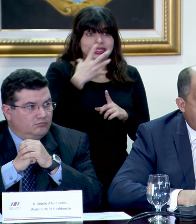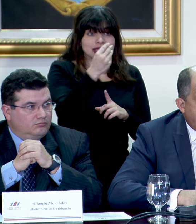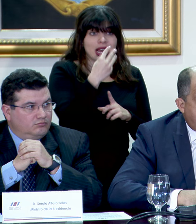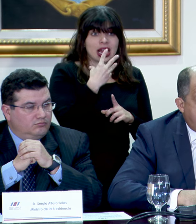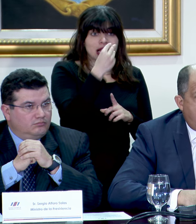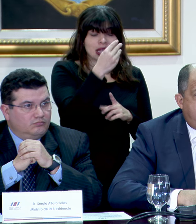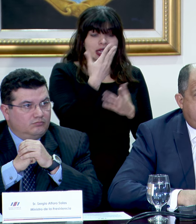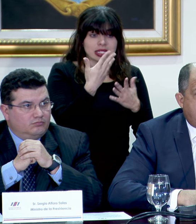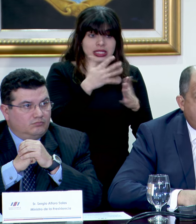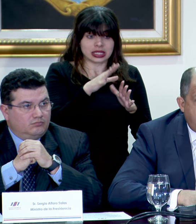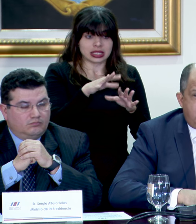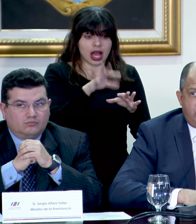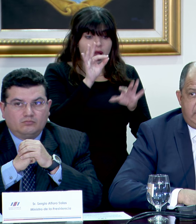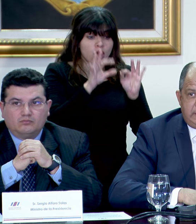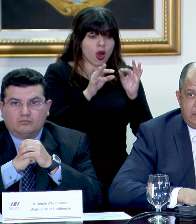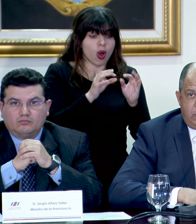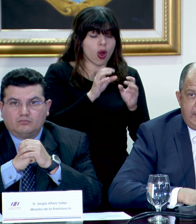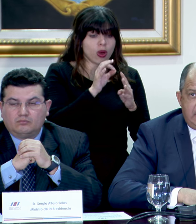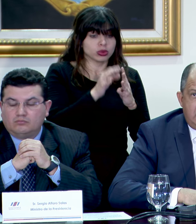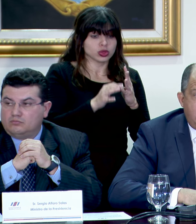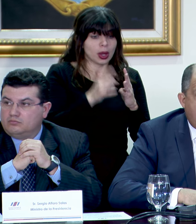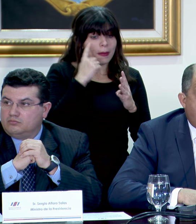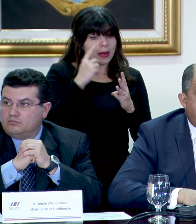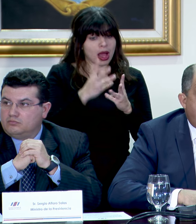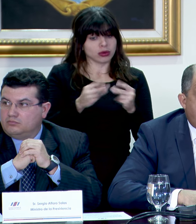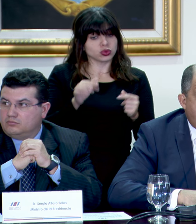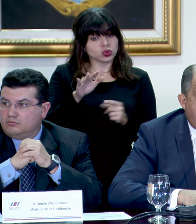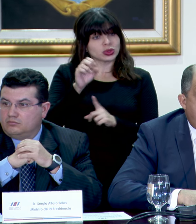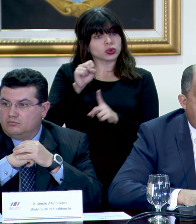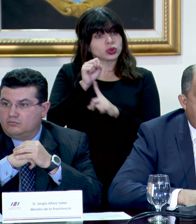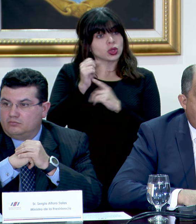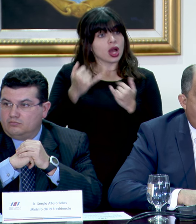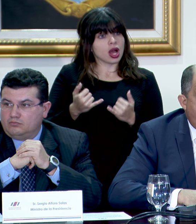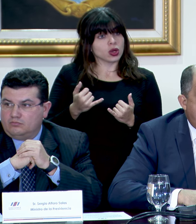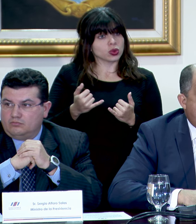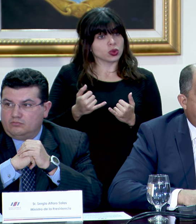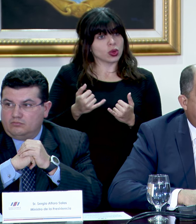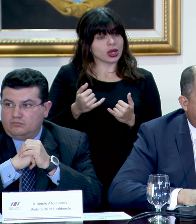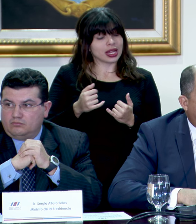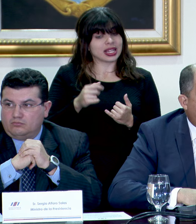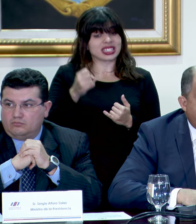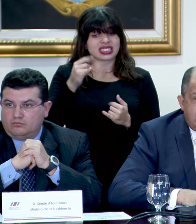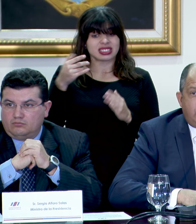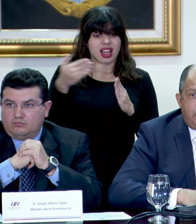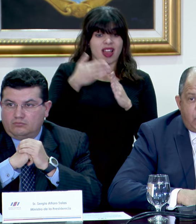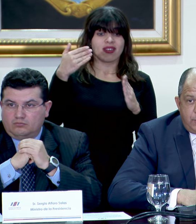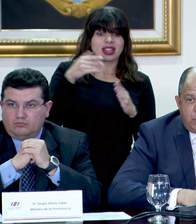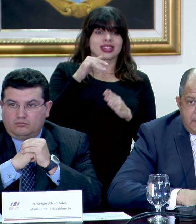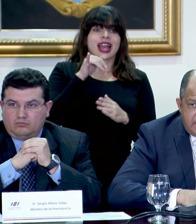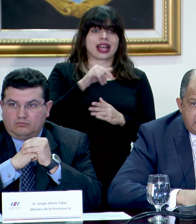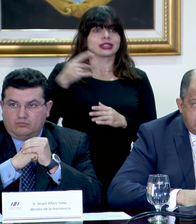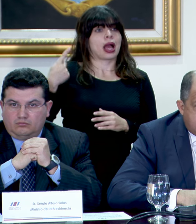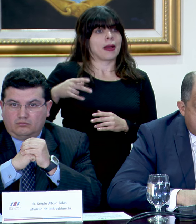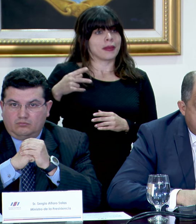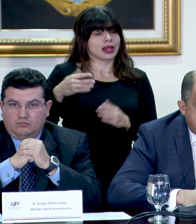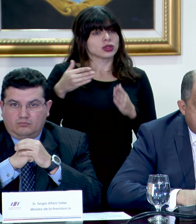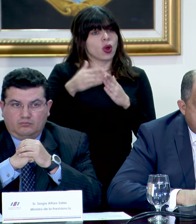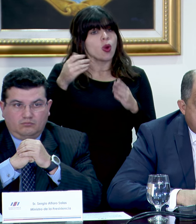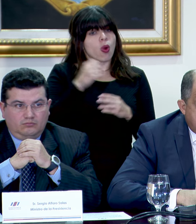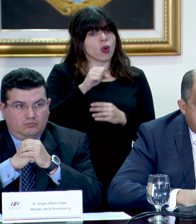han encontrado para su circunstancia actual, constituye una amenaza contra su propio